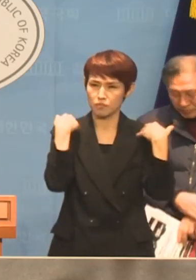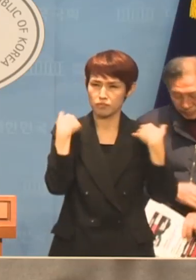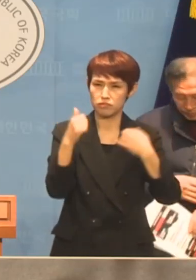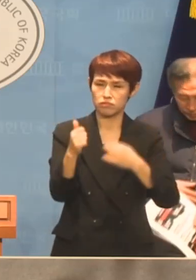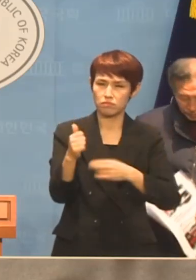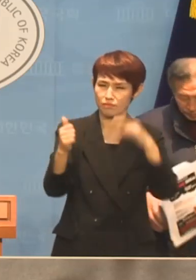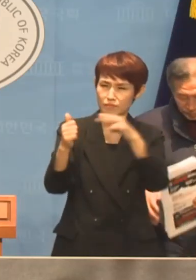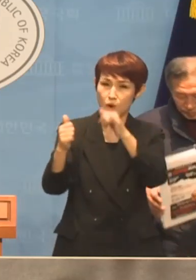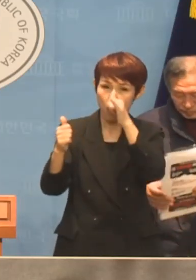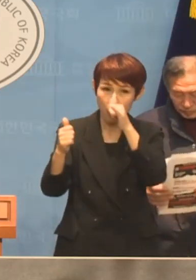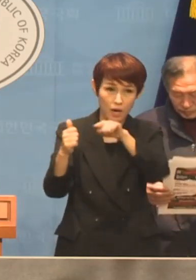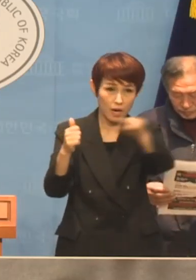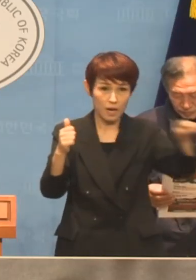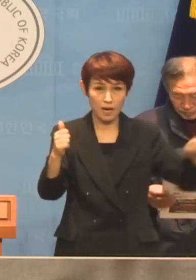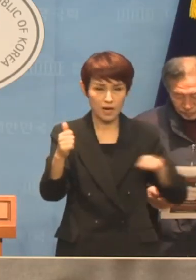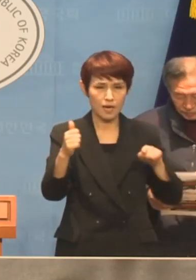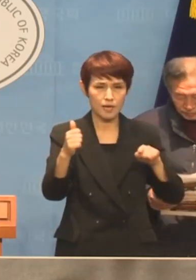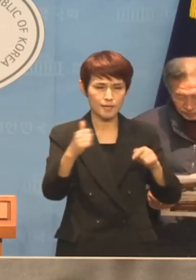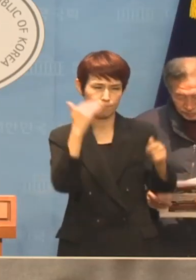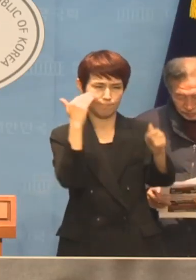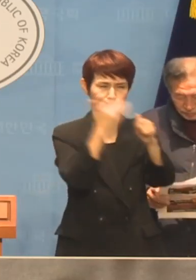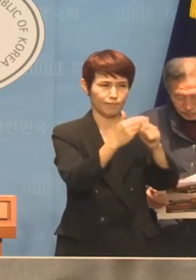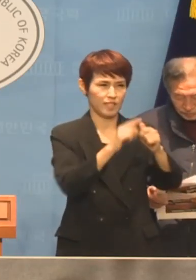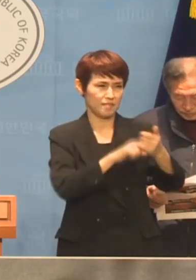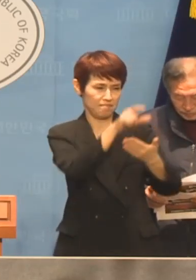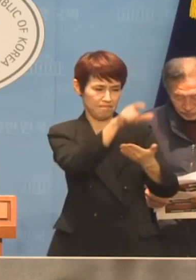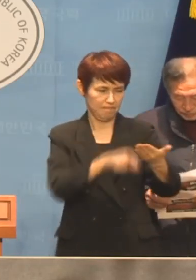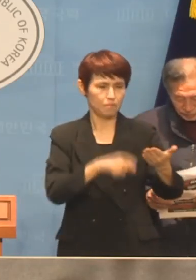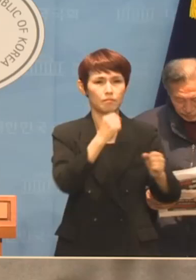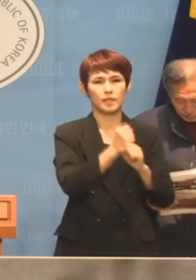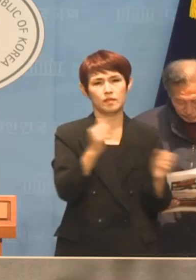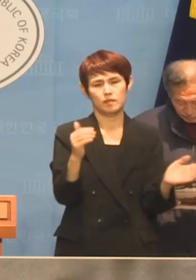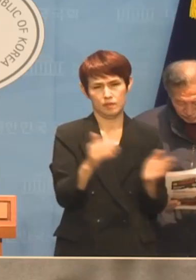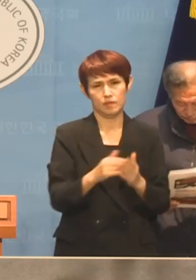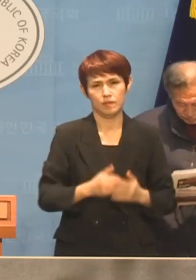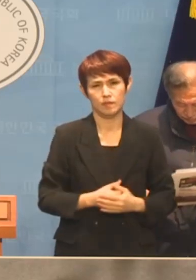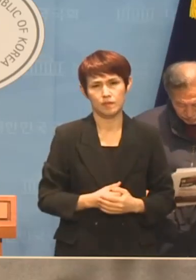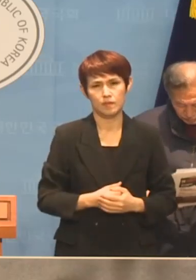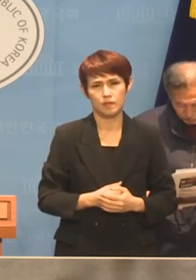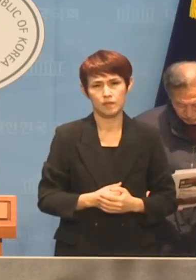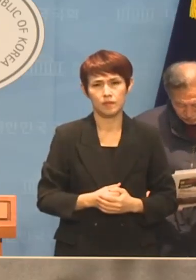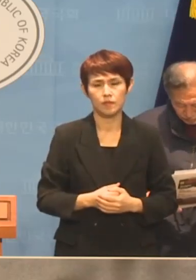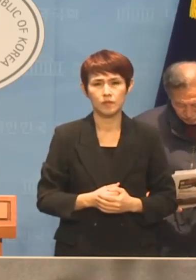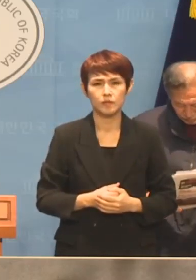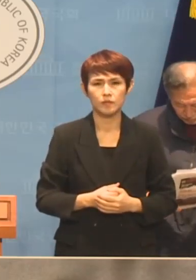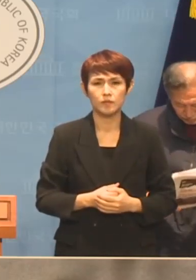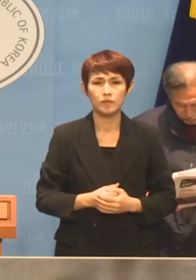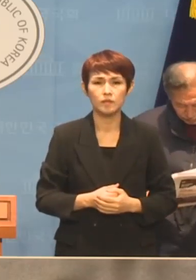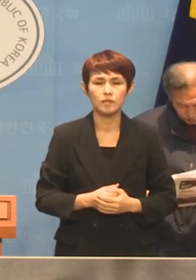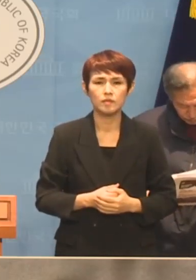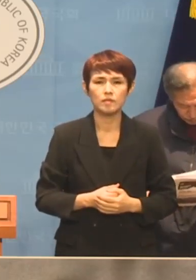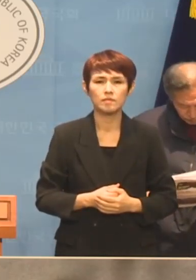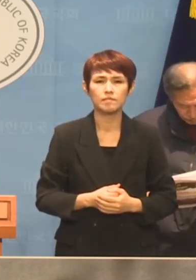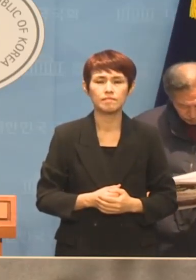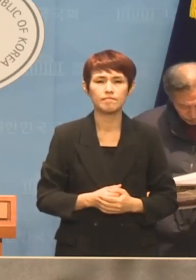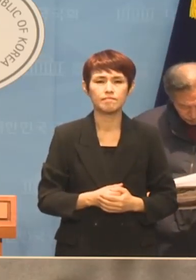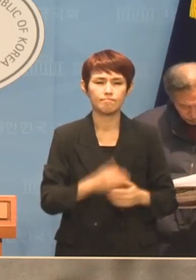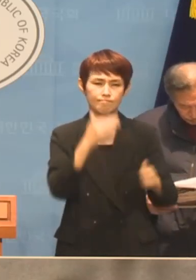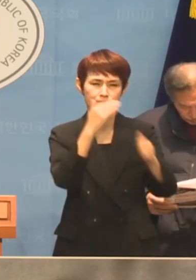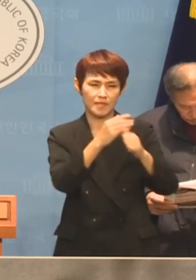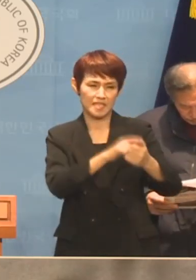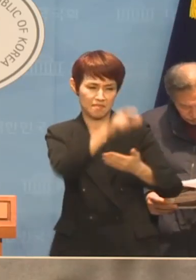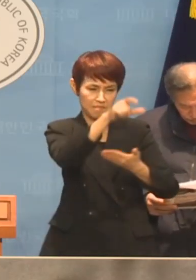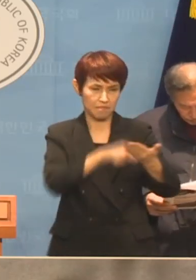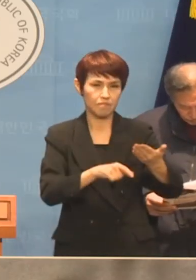사찰한 블랙리스트 국가 범죄가 더욱 정교하게 실행될 수 있도록 블랙리스트 방지